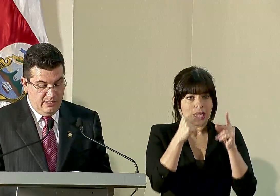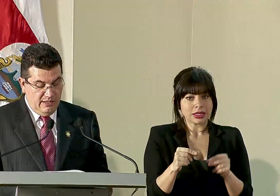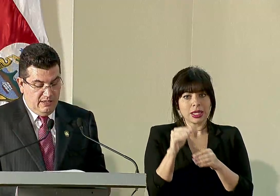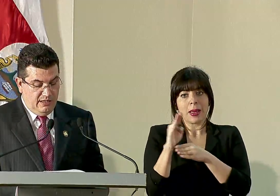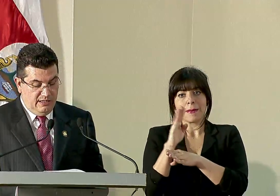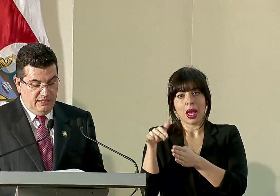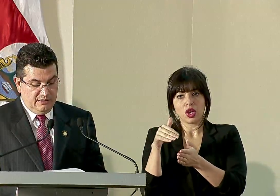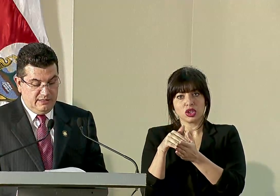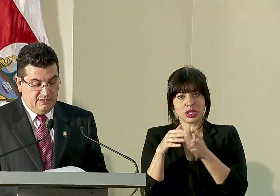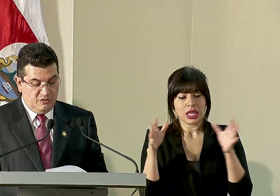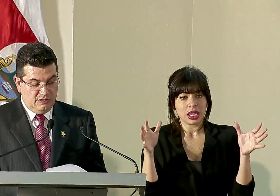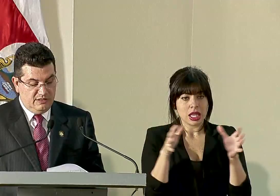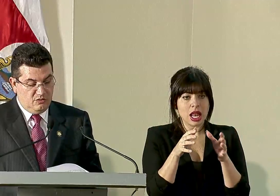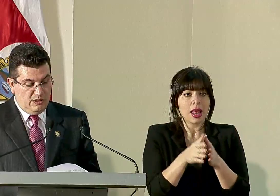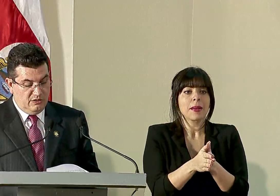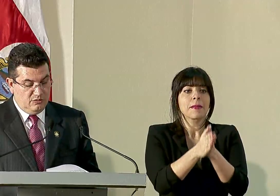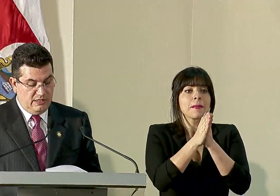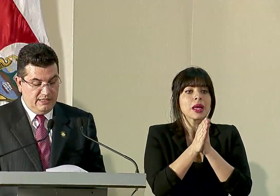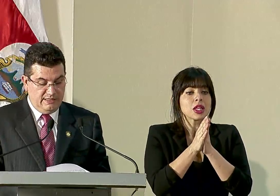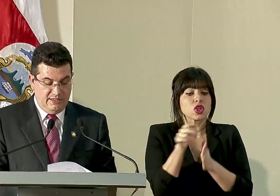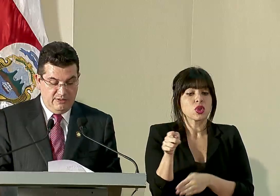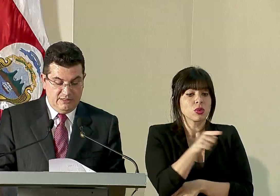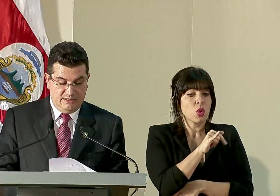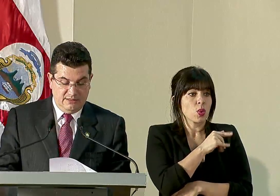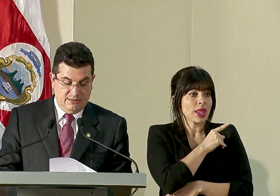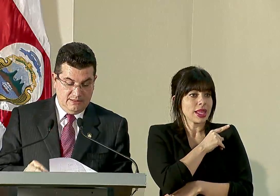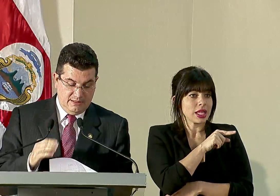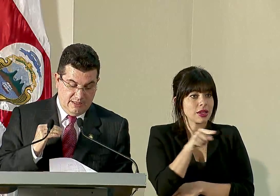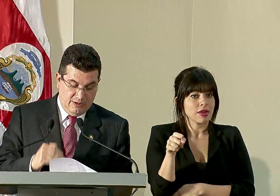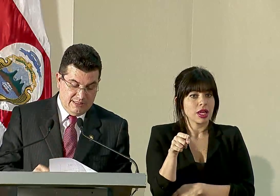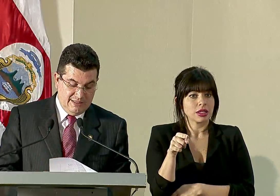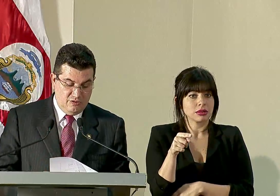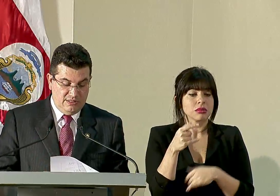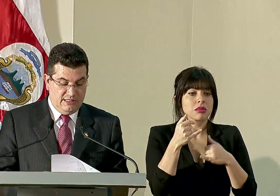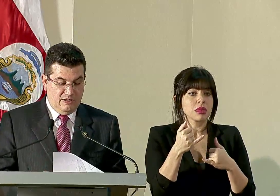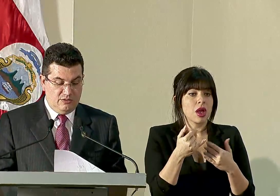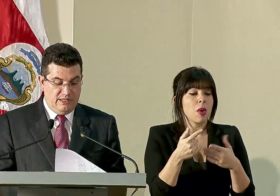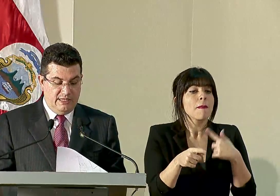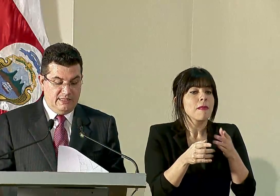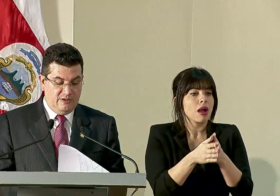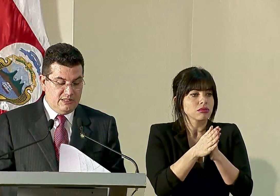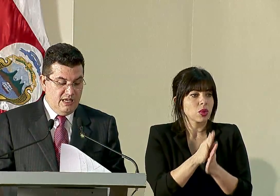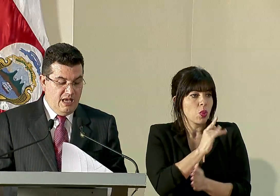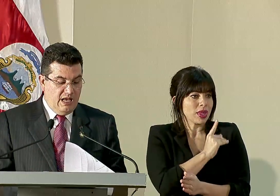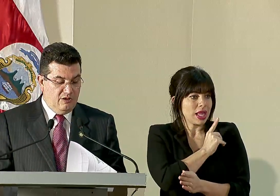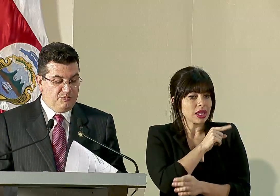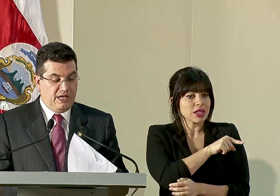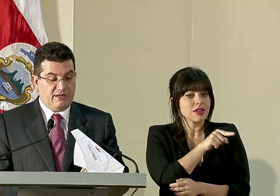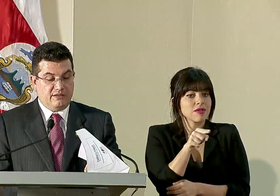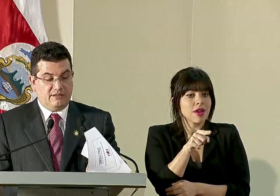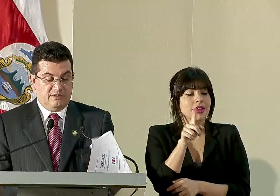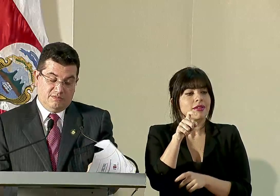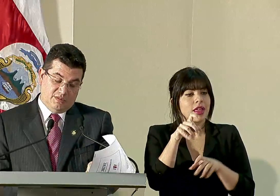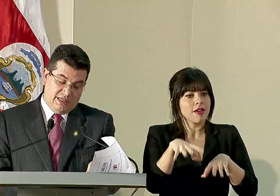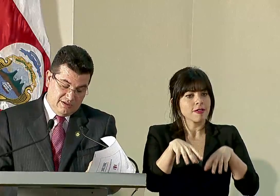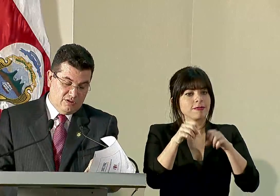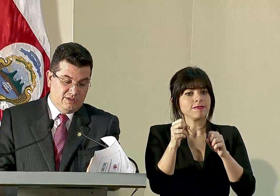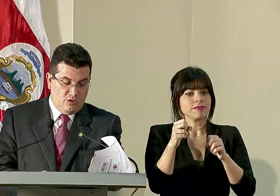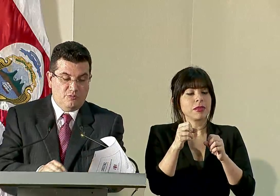Central y se le solicitó a las juntas directivas adoptar